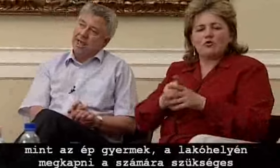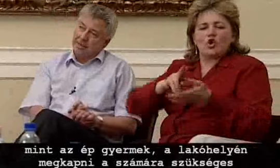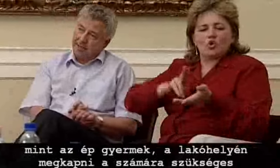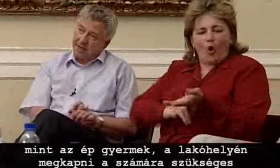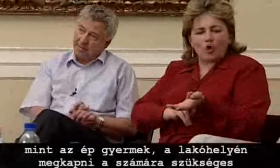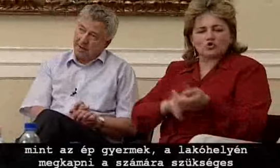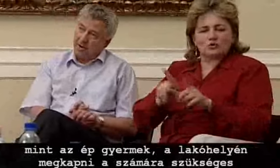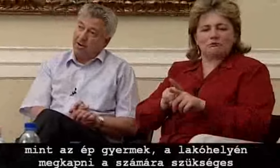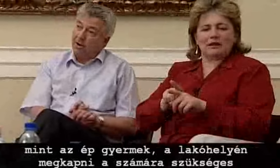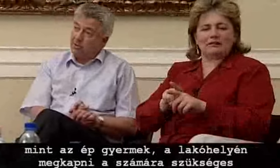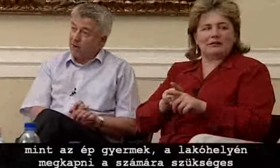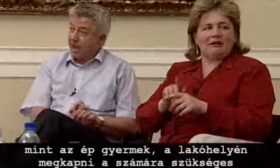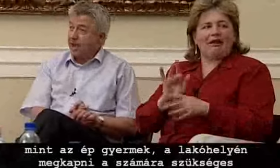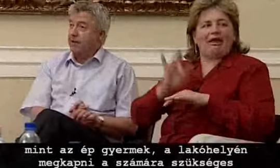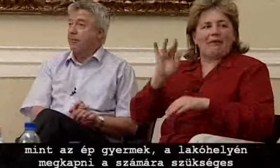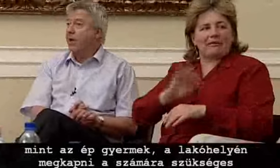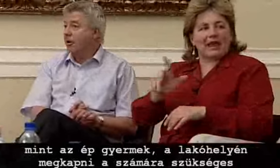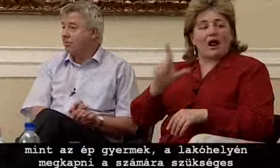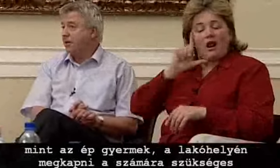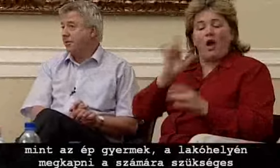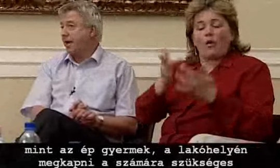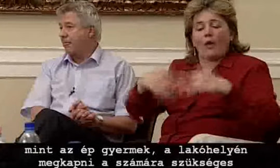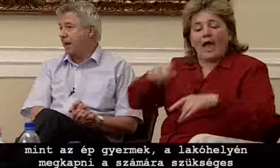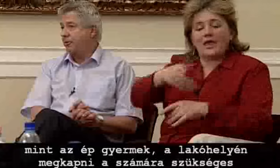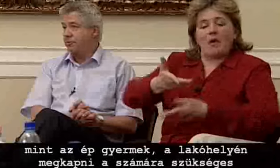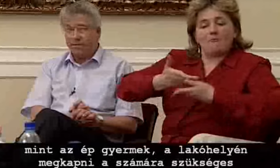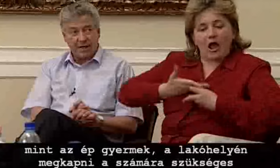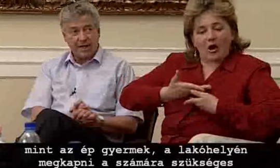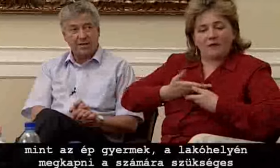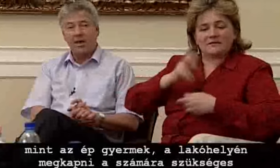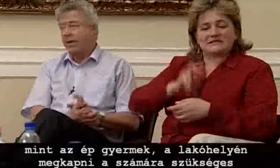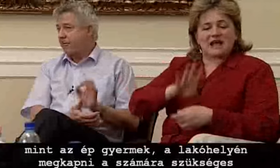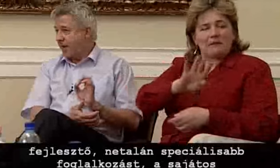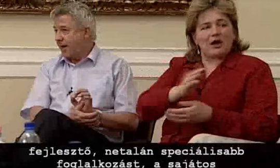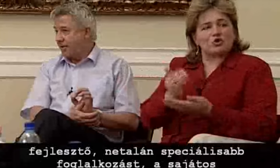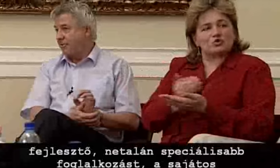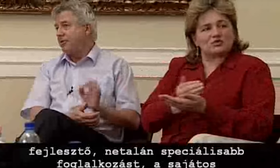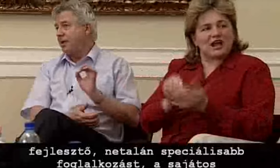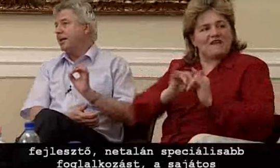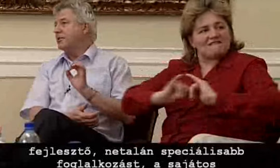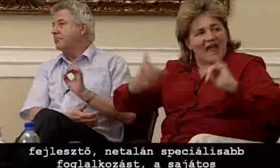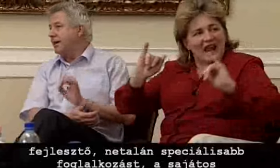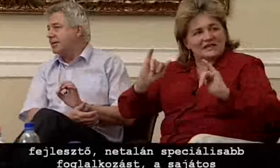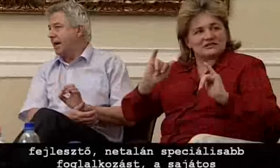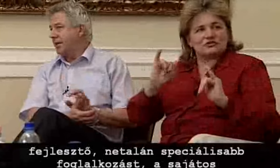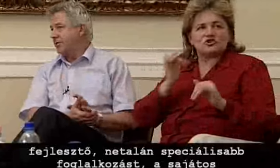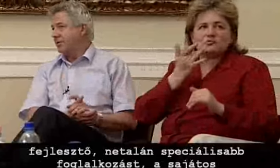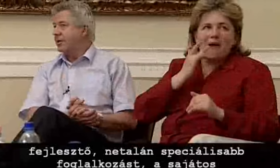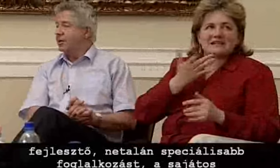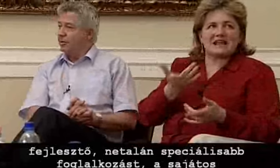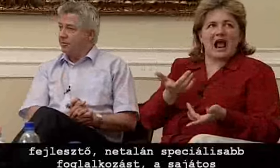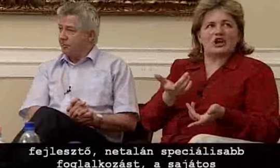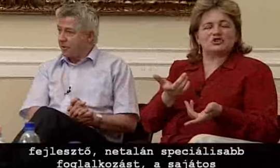az épp gyermek, a lakóhelyén megkapni a számára szükséges fejlesztő, netán speciális